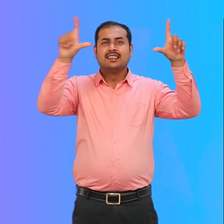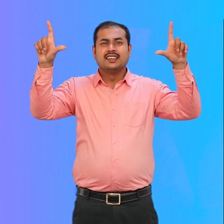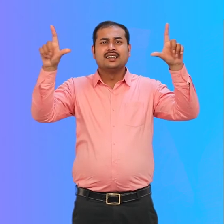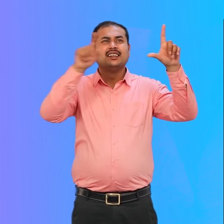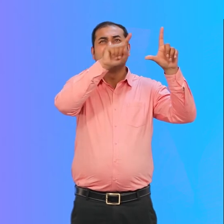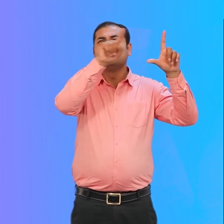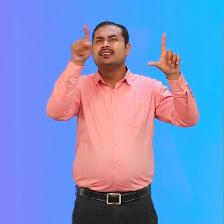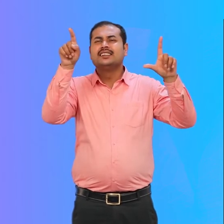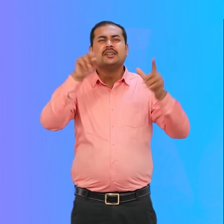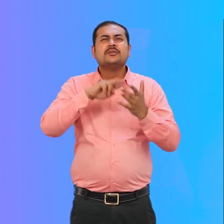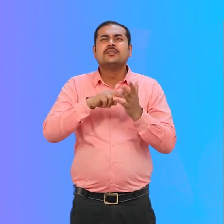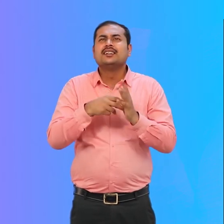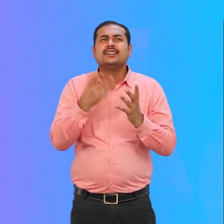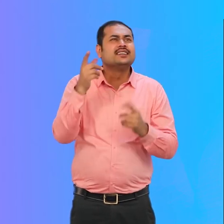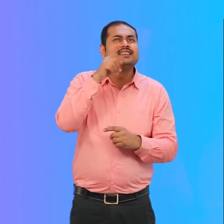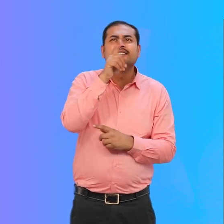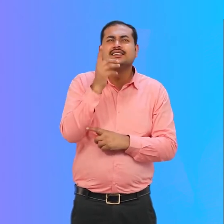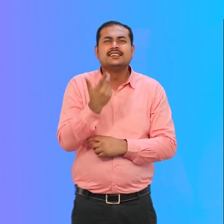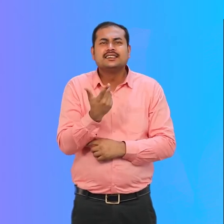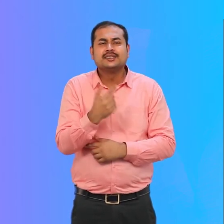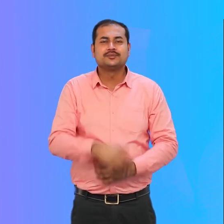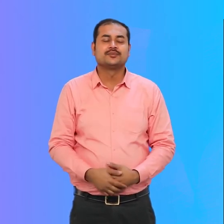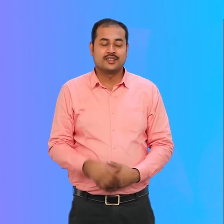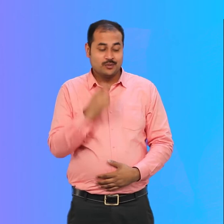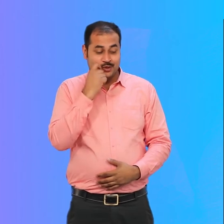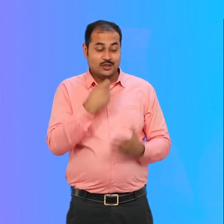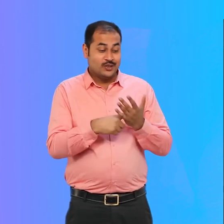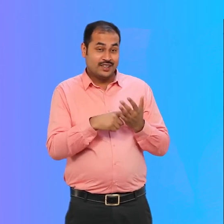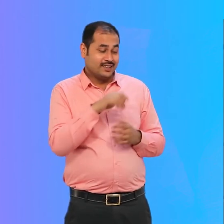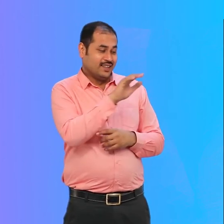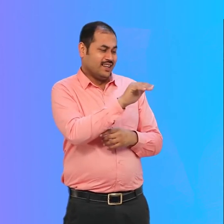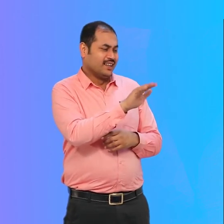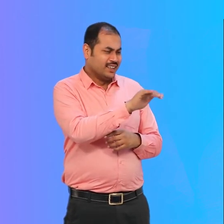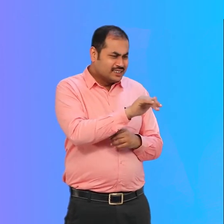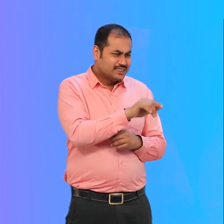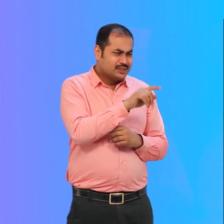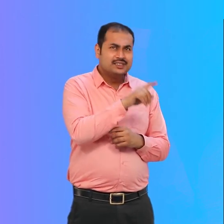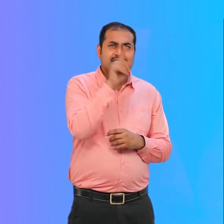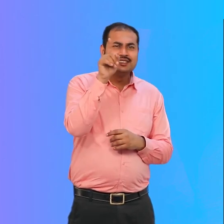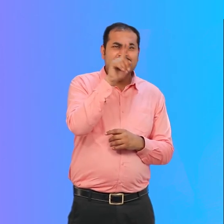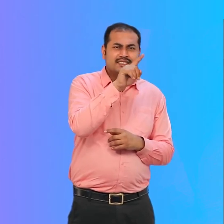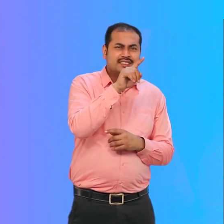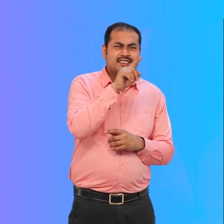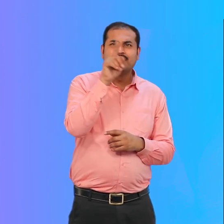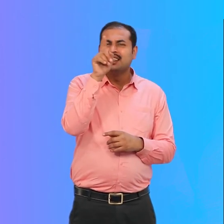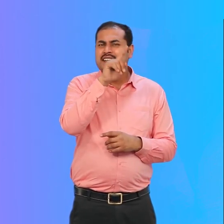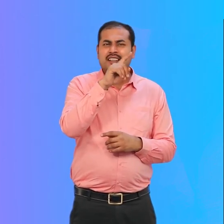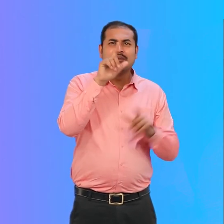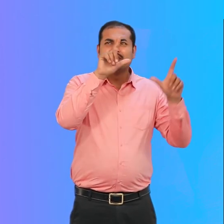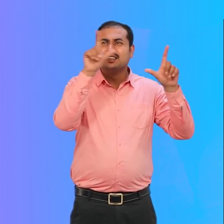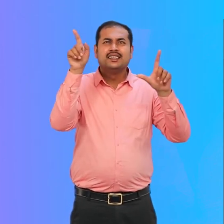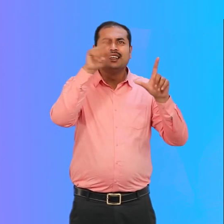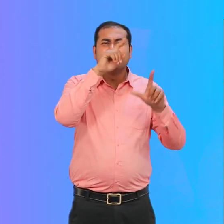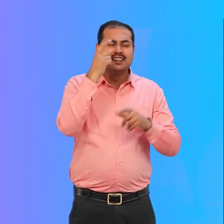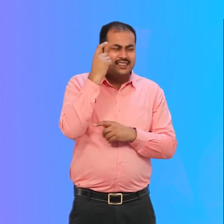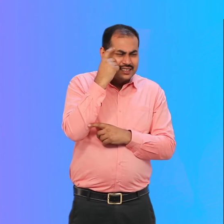इंटिगर्स का क्या मतलब है कि रोहन पूछता है प्रिय लगता